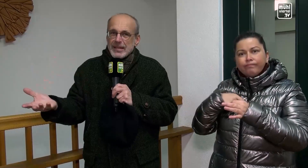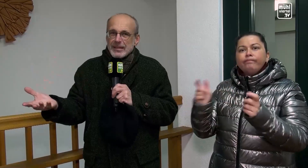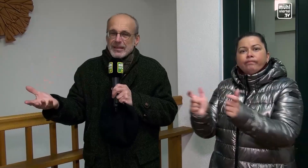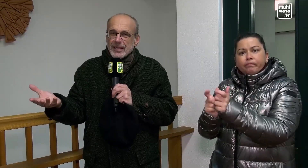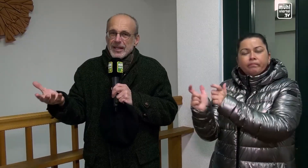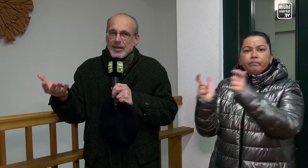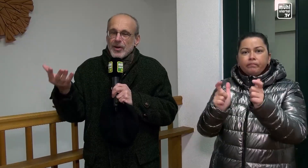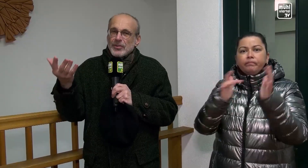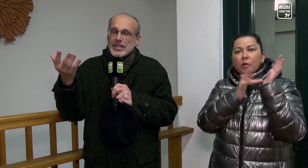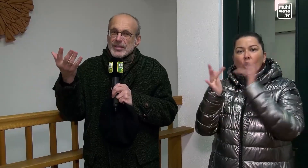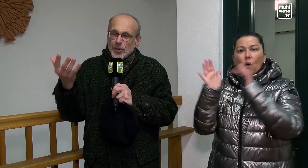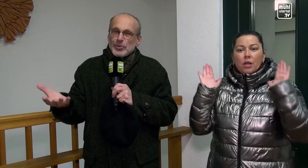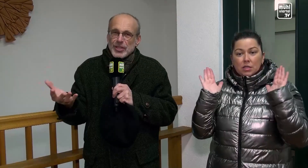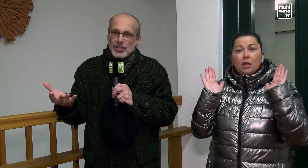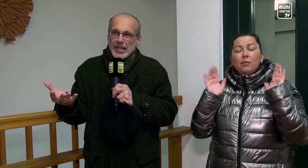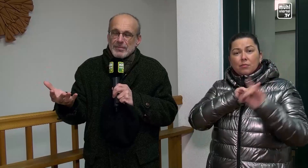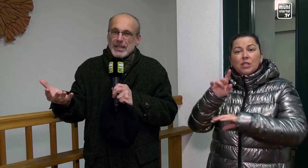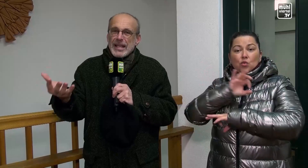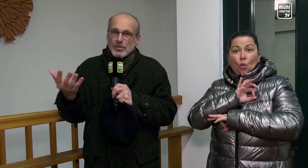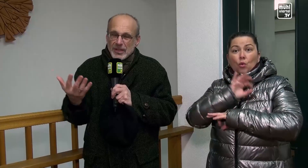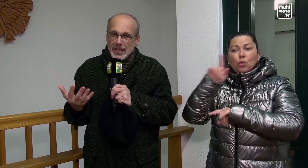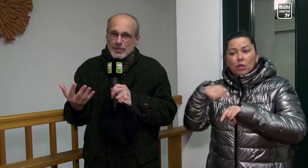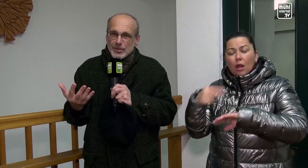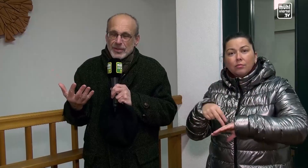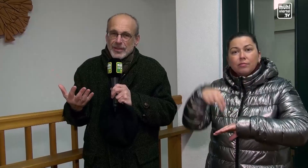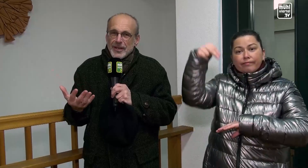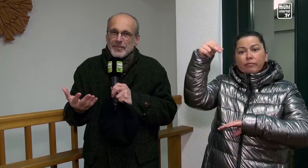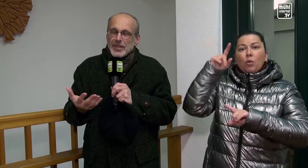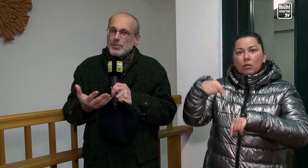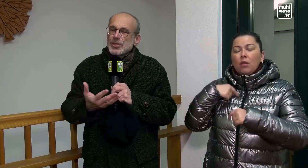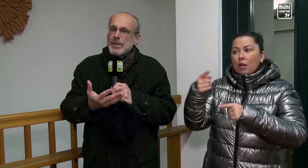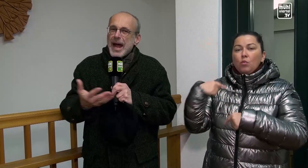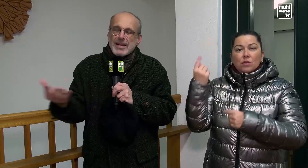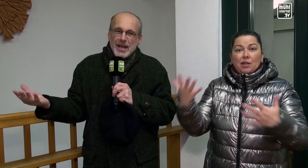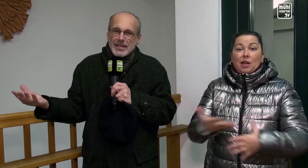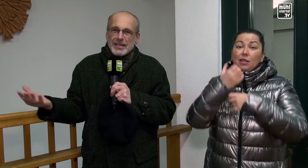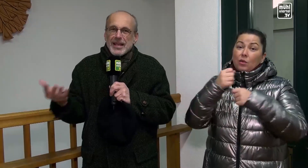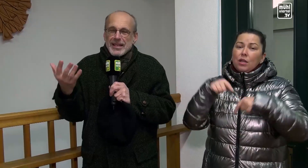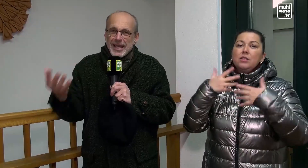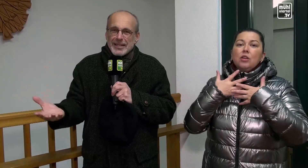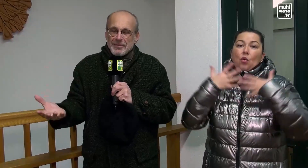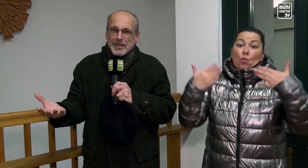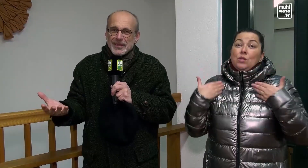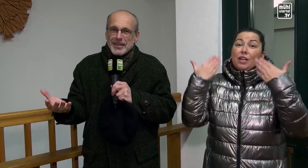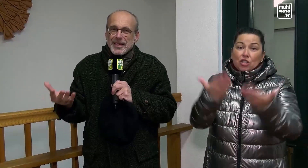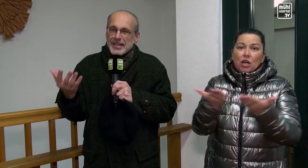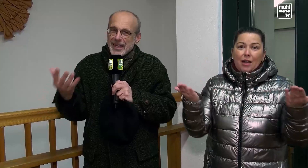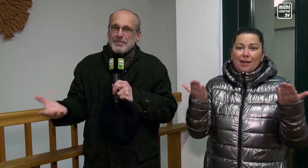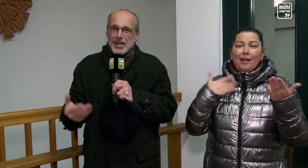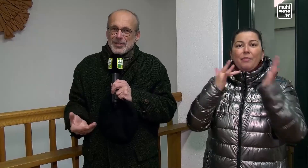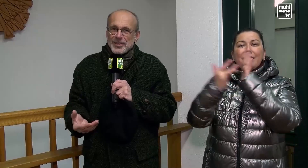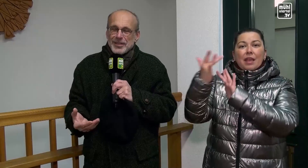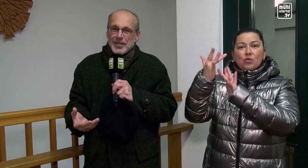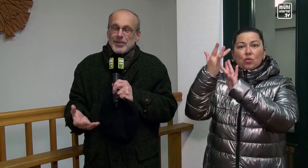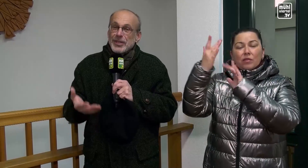kann jedem begegnen. Und dieses große Geschenk der Begegnung mit Jesus Das wünsche ich am allermeisten